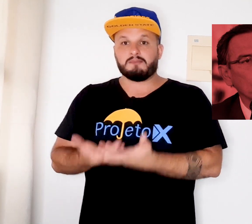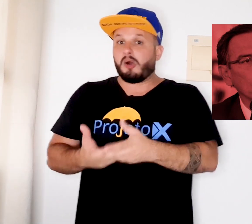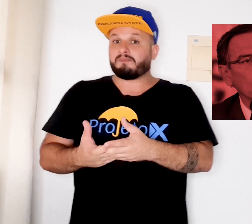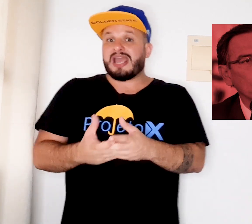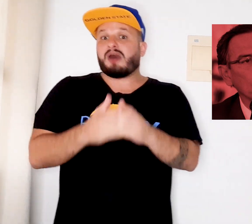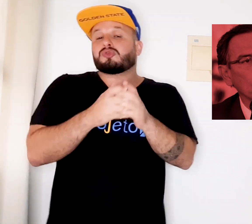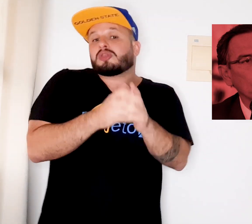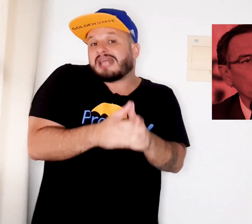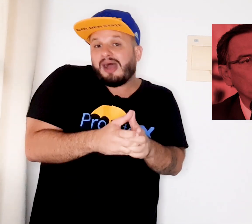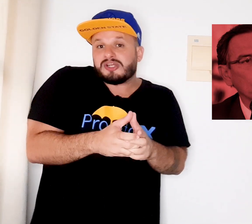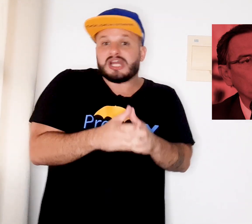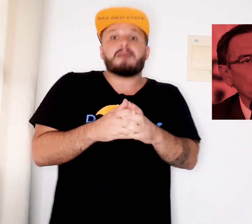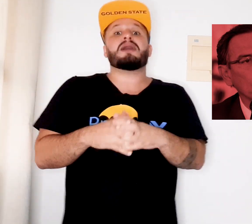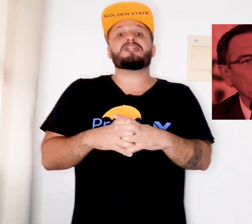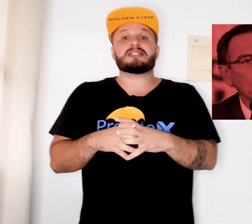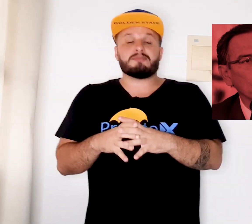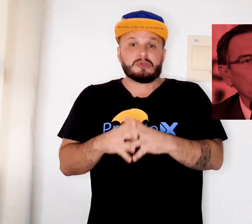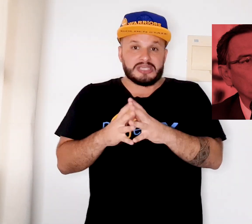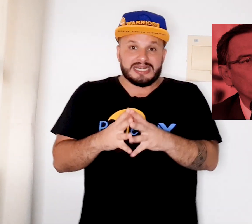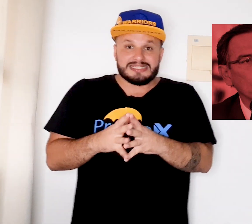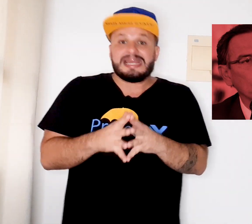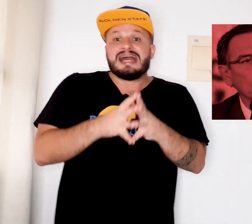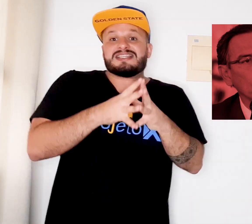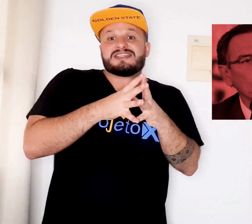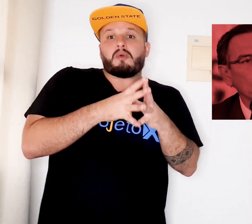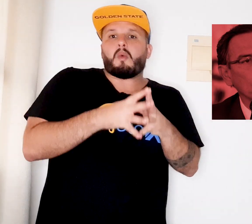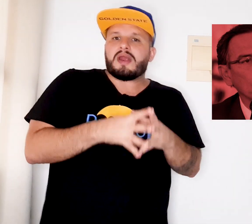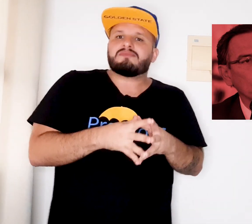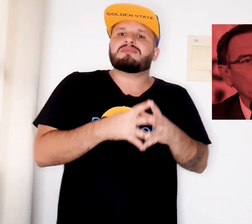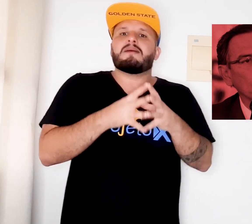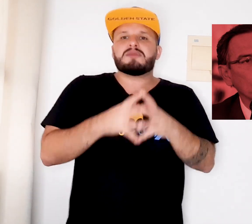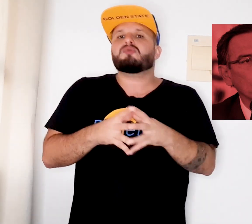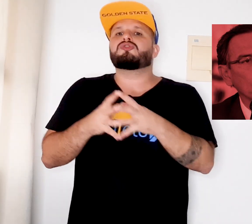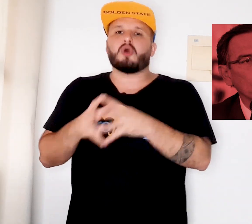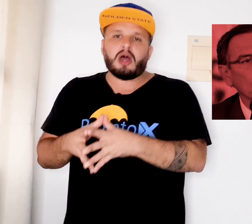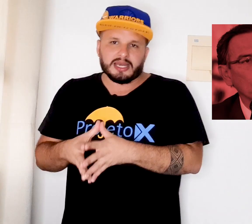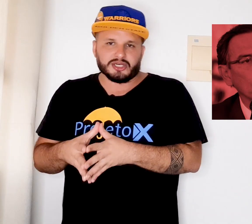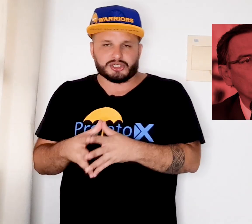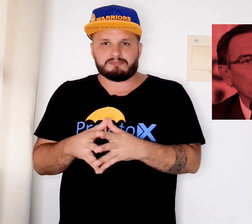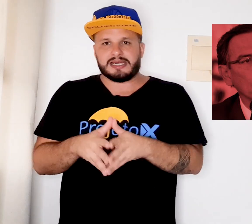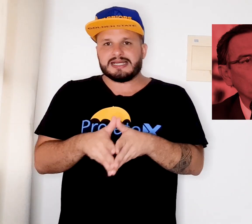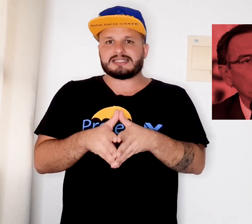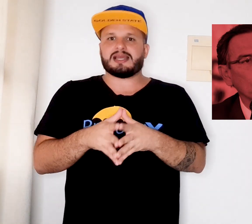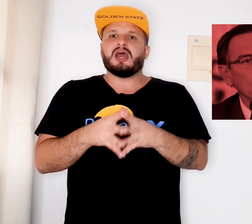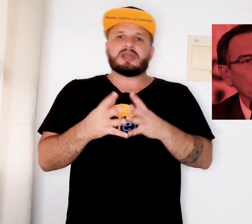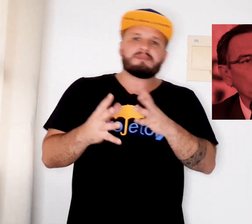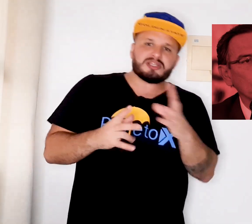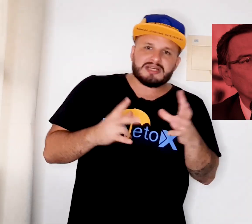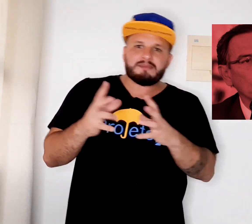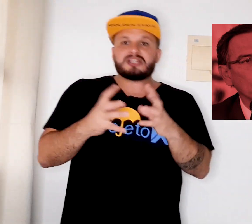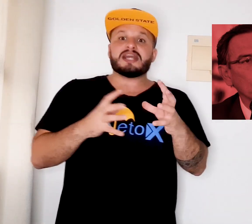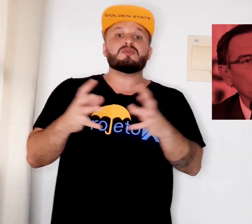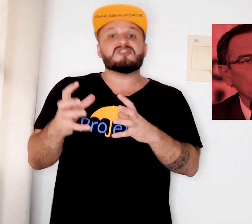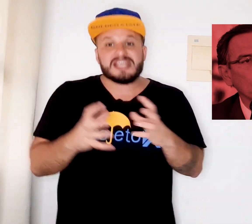Bom, ao total, este rapaz recebeu cerca de 50 mil dólares, beleza? Que é aproximadamente aí